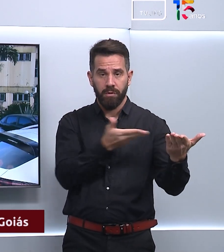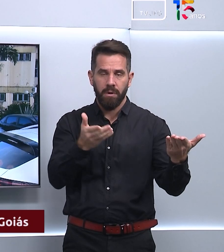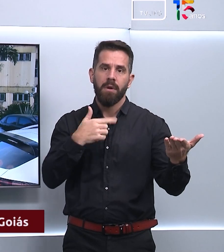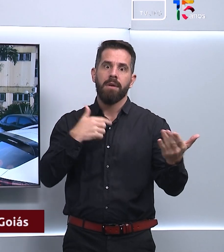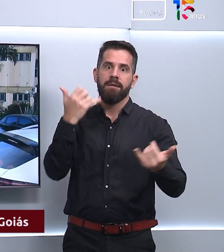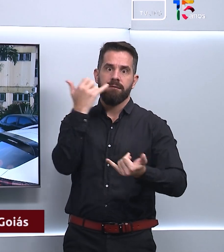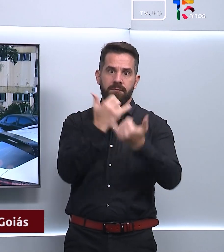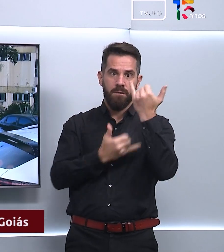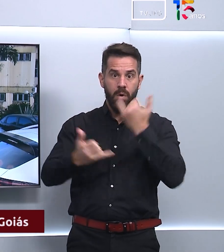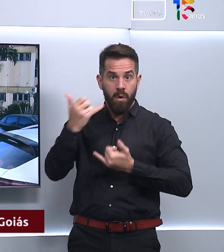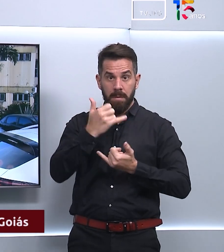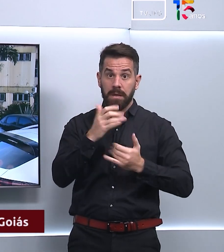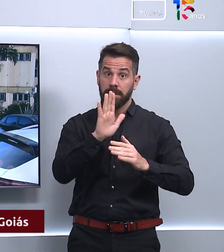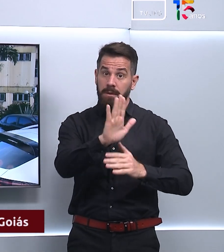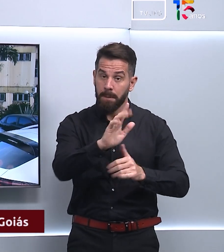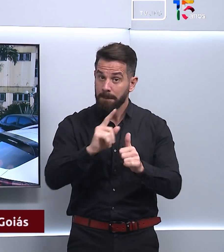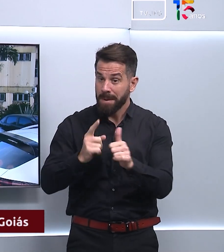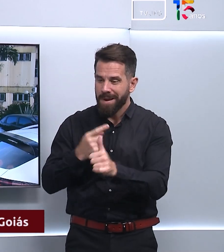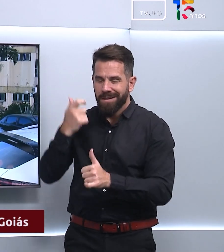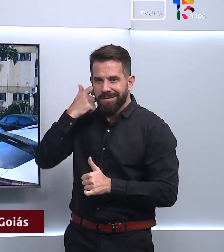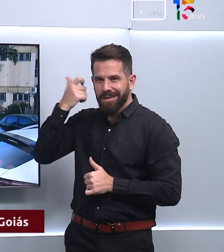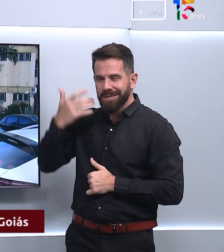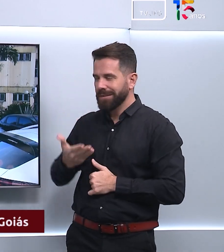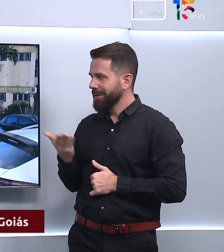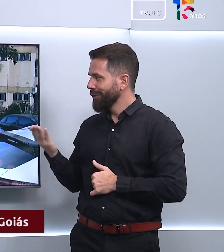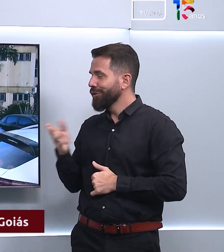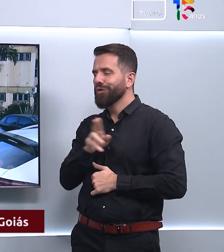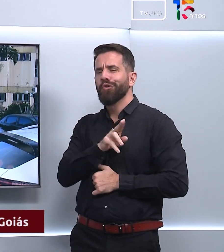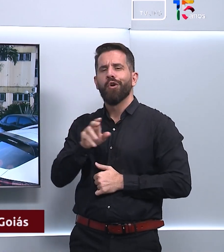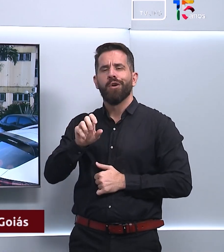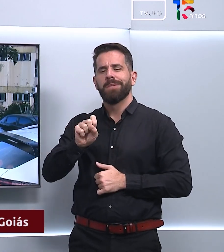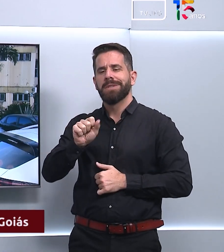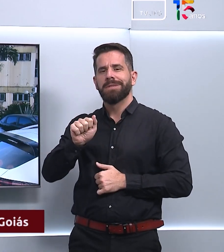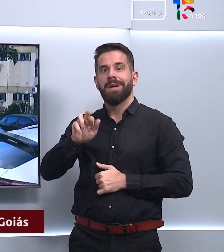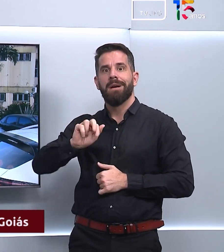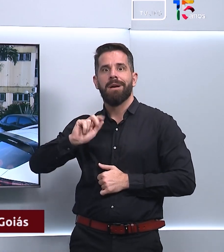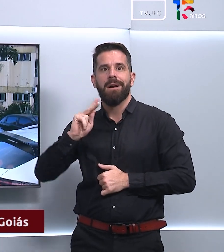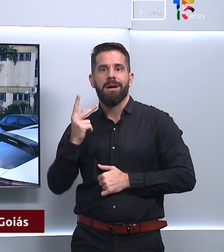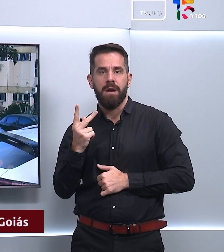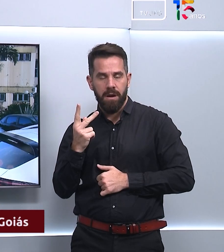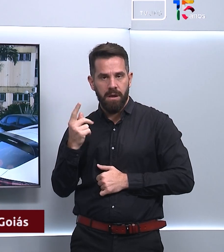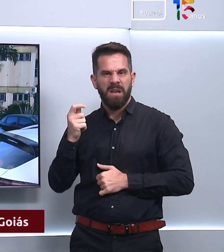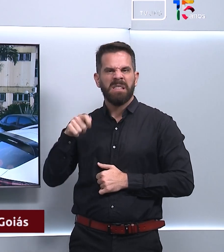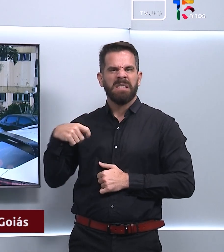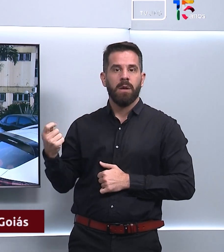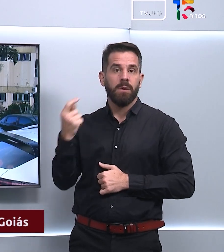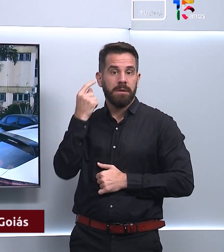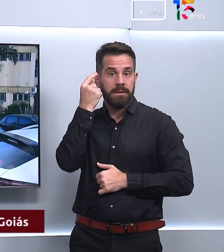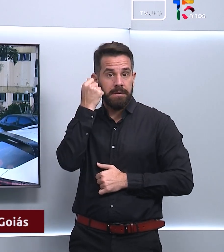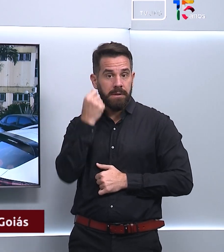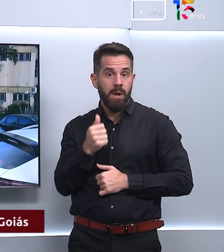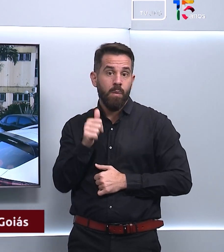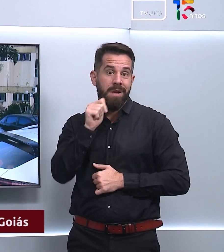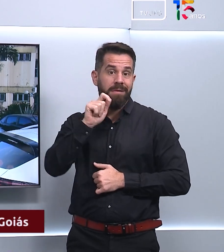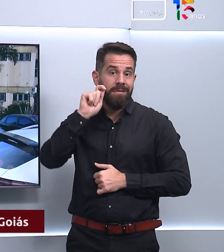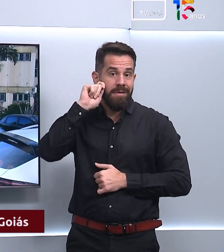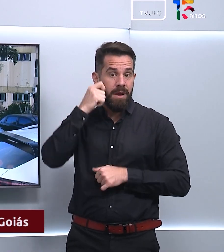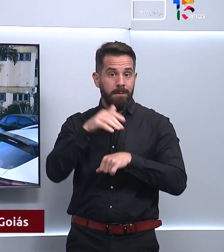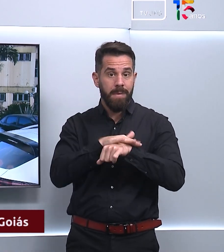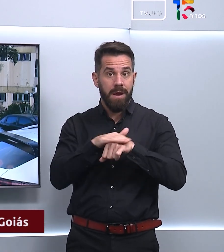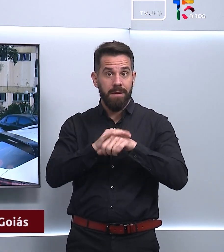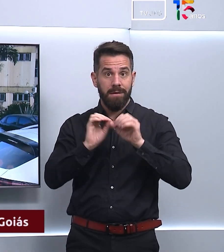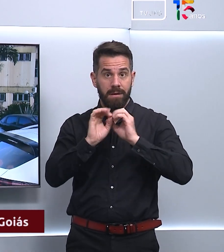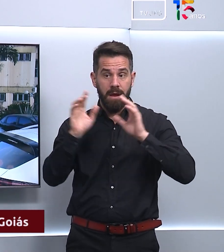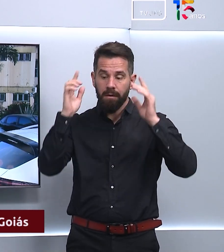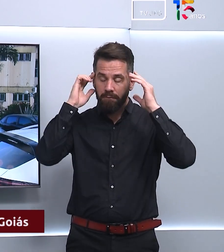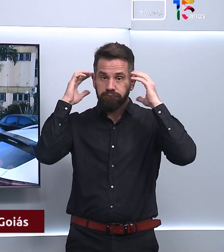fazer a minha descrição. Eu me chamo Sara Borges, sou mulher negra de pele clara, tenho os cabelos cacheados na altura dos